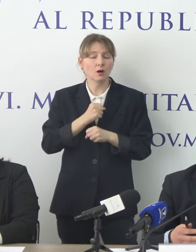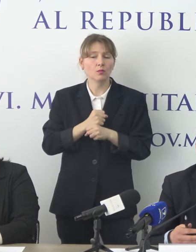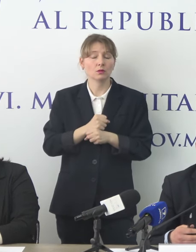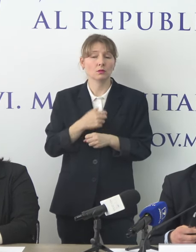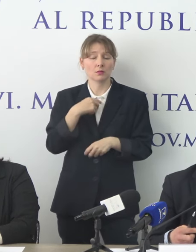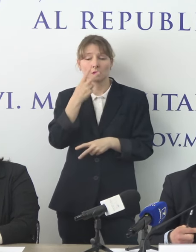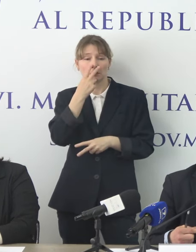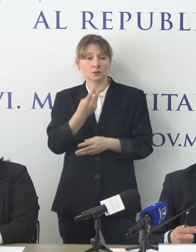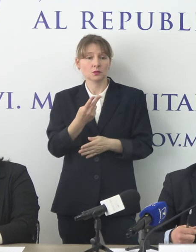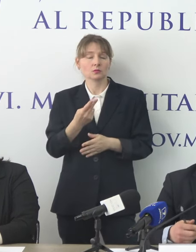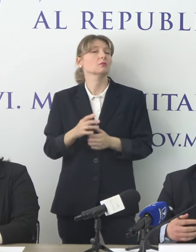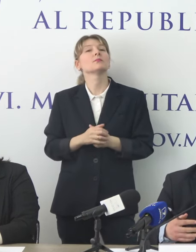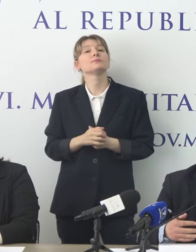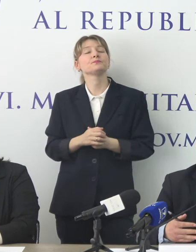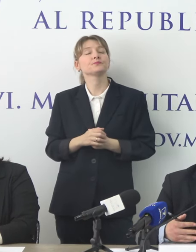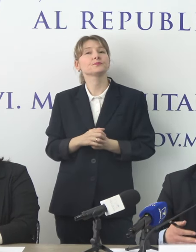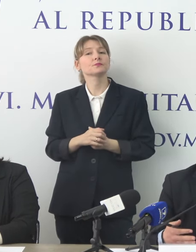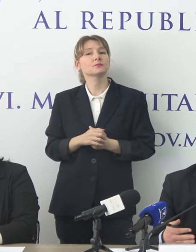cât de banal n-ar suna, deci...